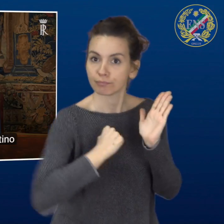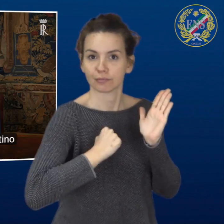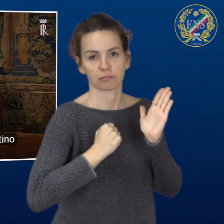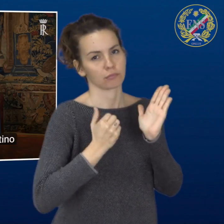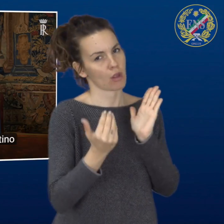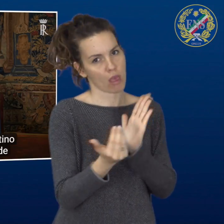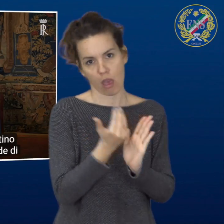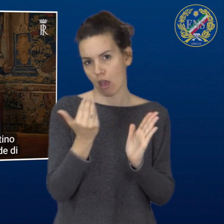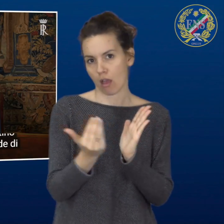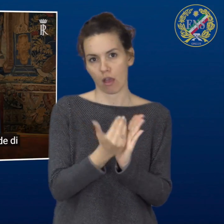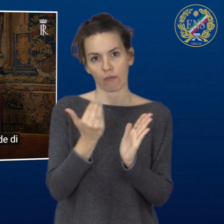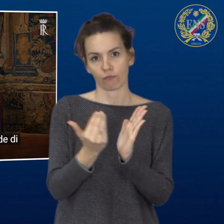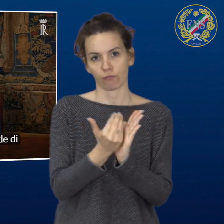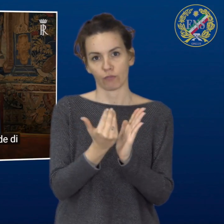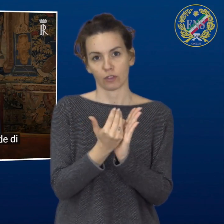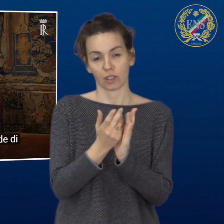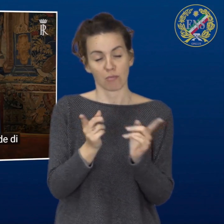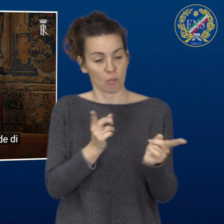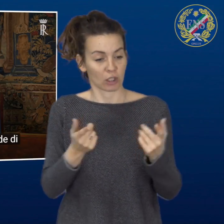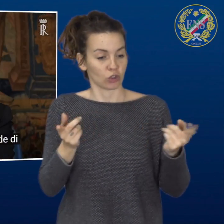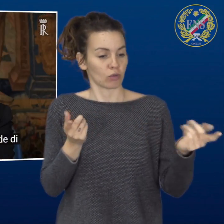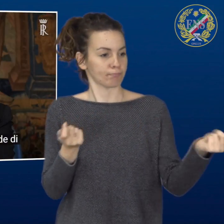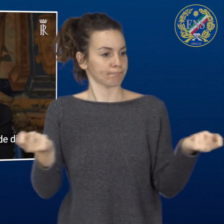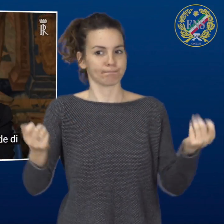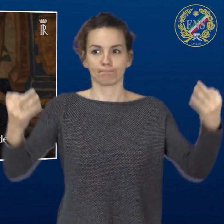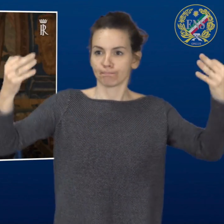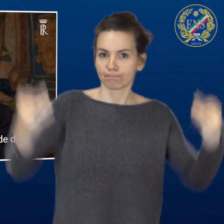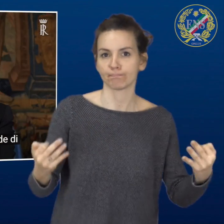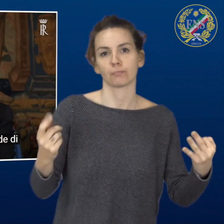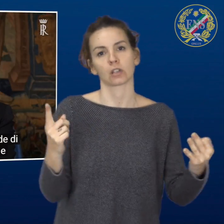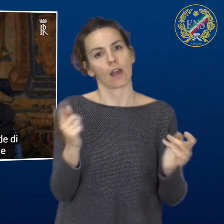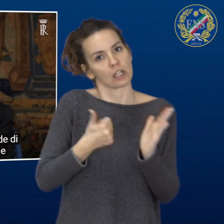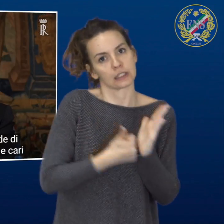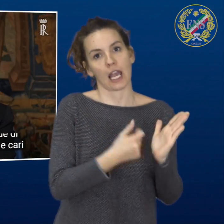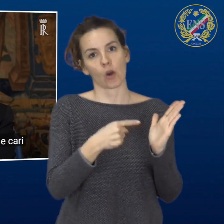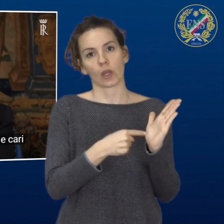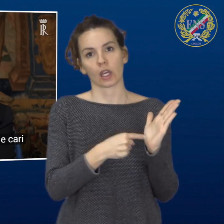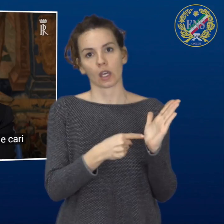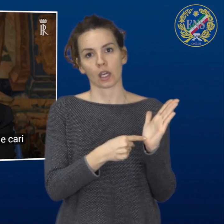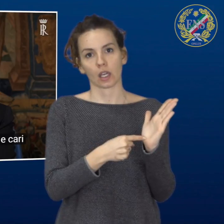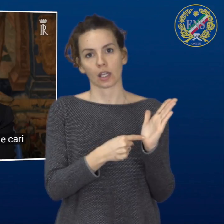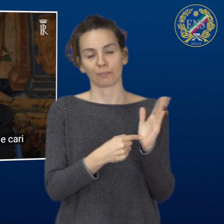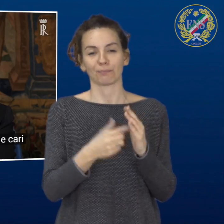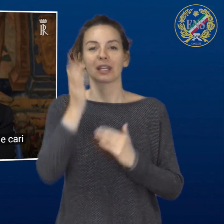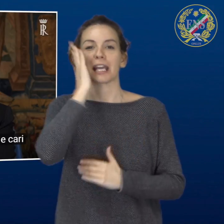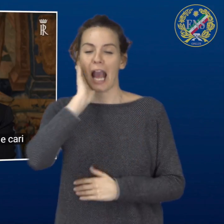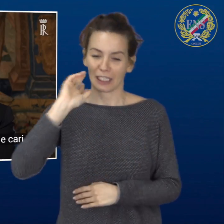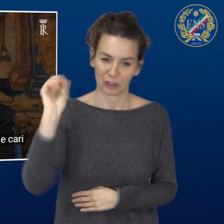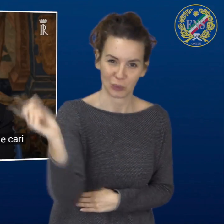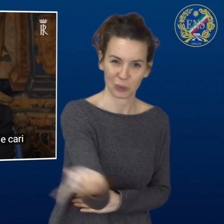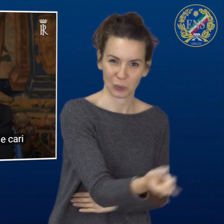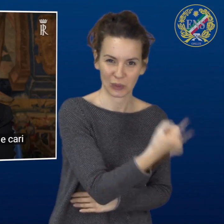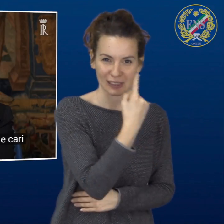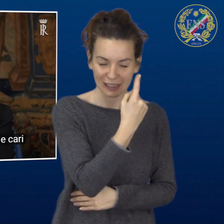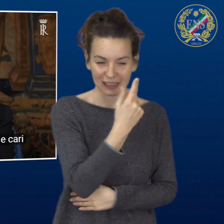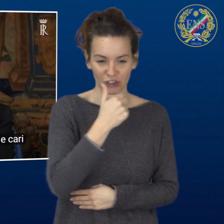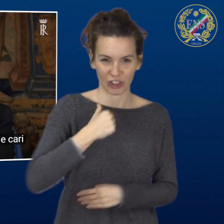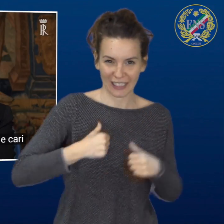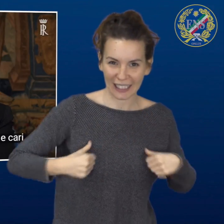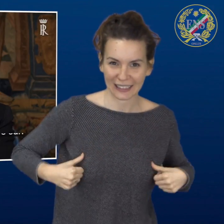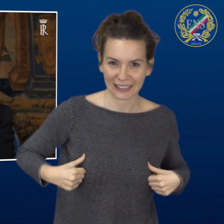assunte nella sede di coordinamento. Cari concittadini e cari concittadini, senza